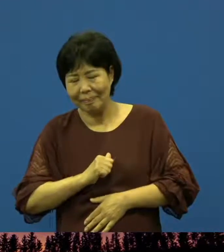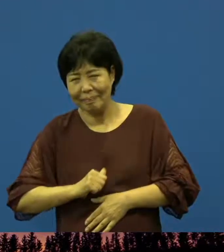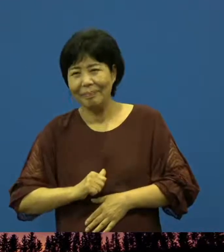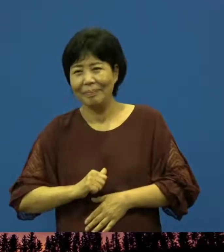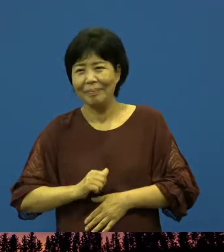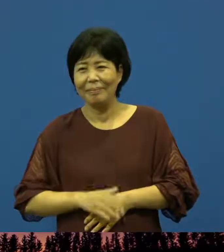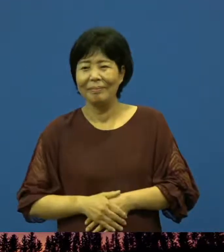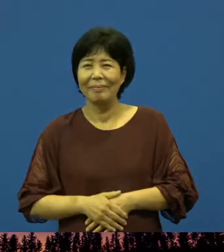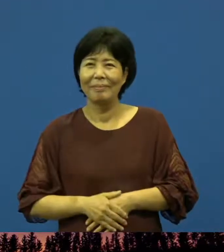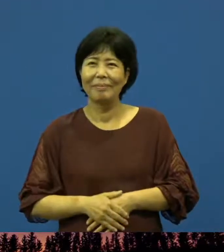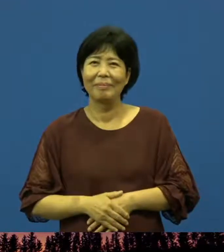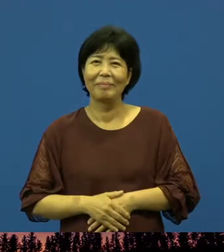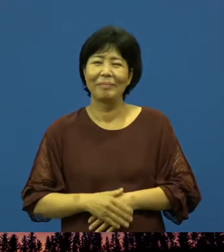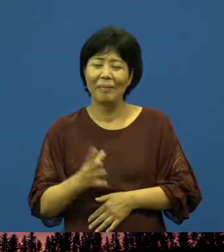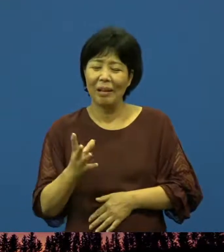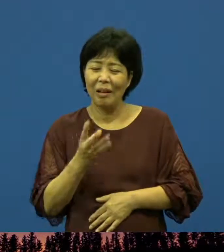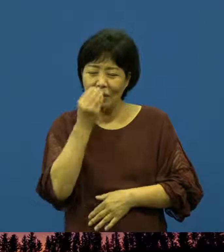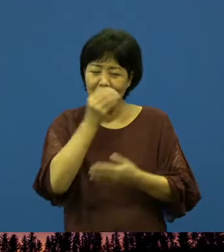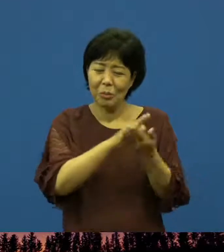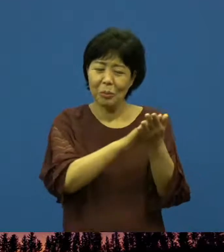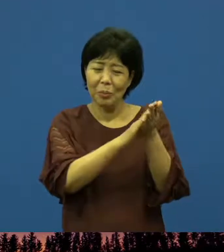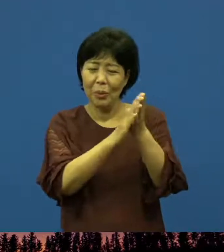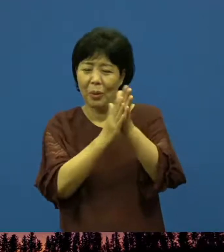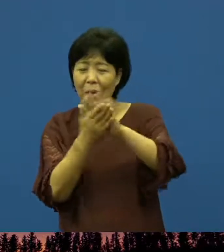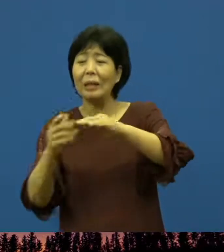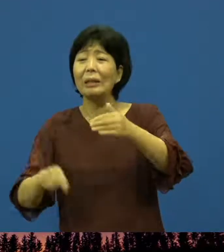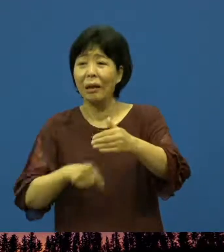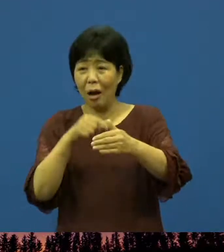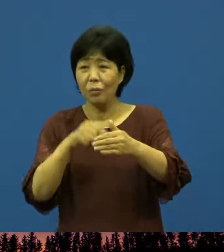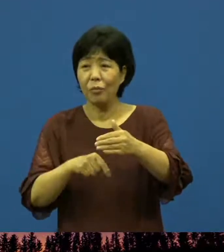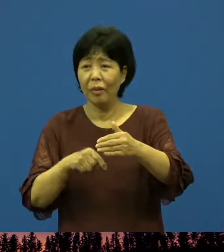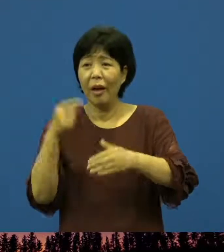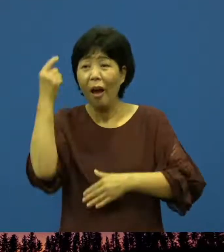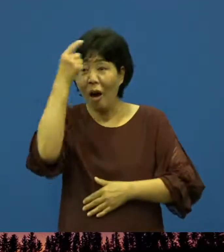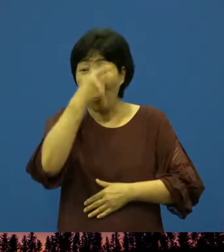그것을 성화시키는 과정 속에서 그 얼굴에 그것이 드러나야 돼요.